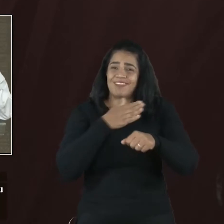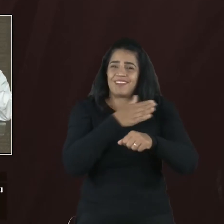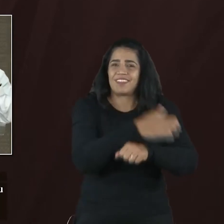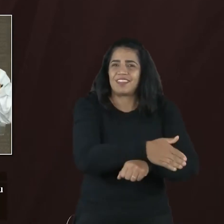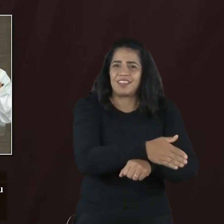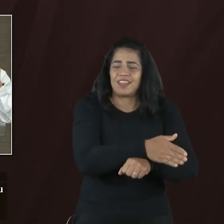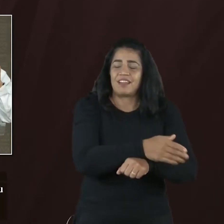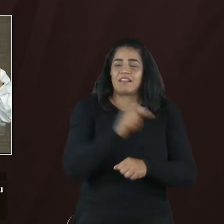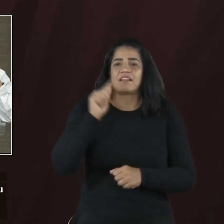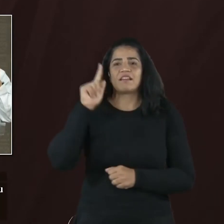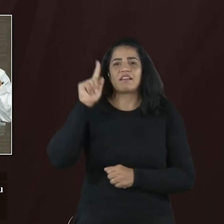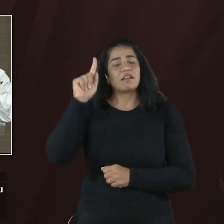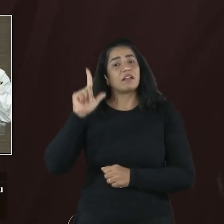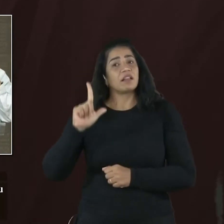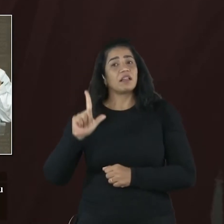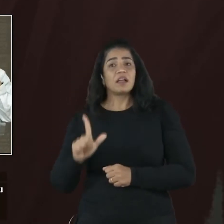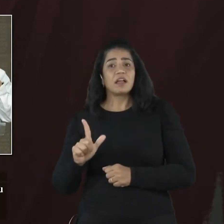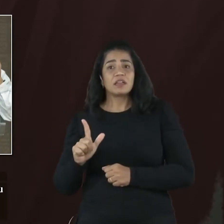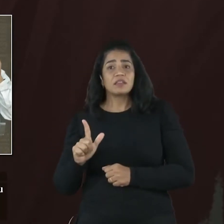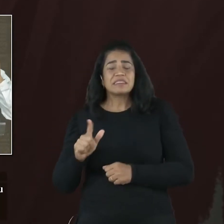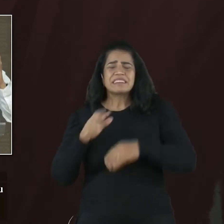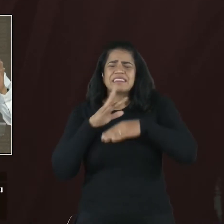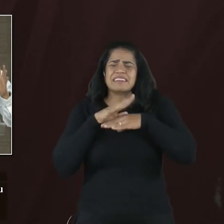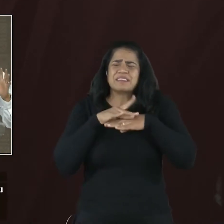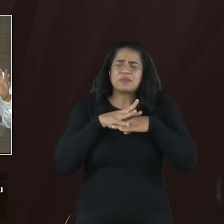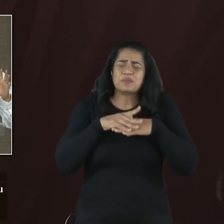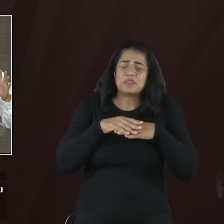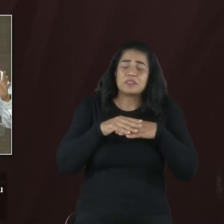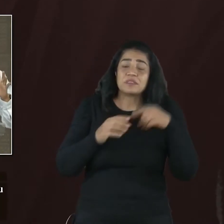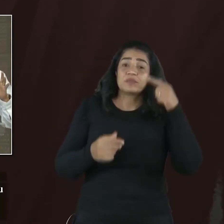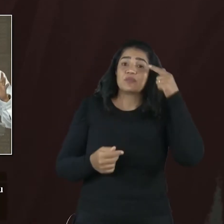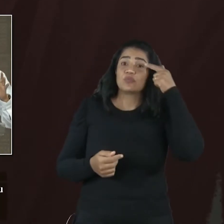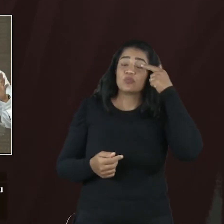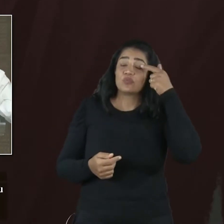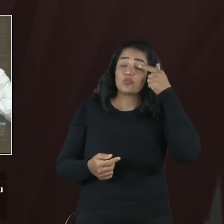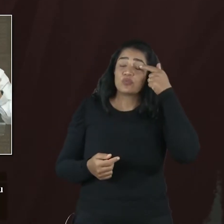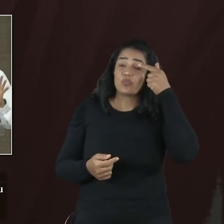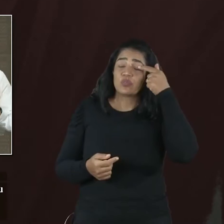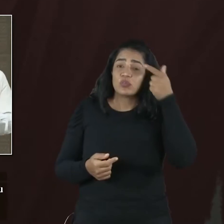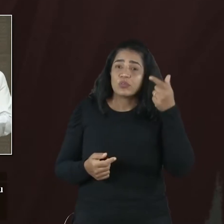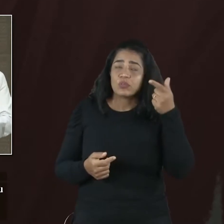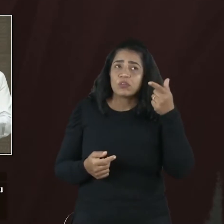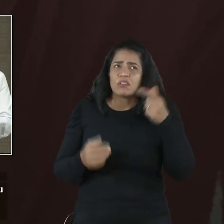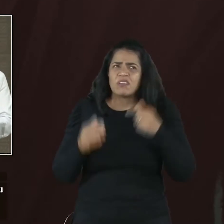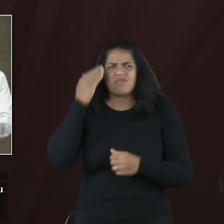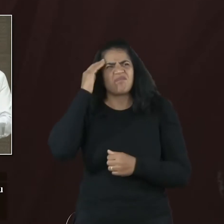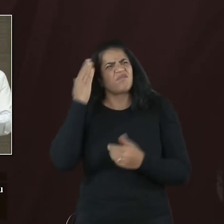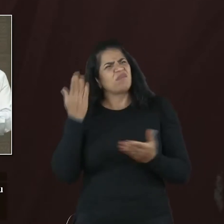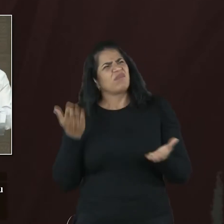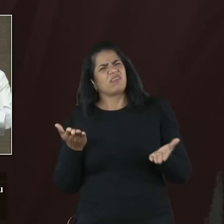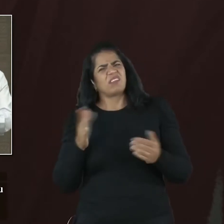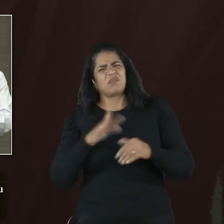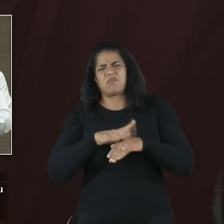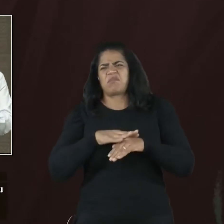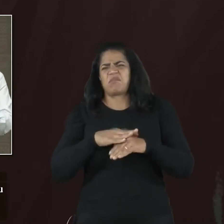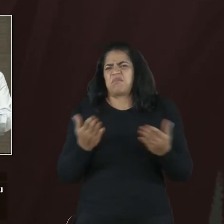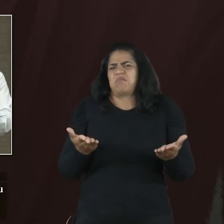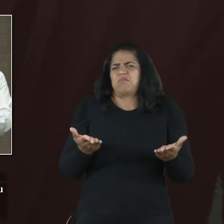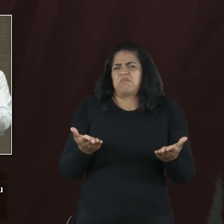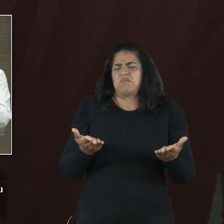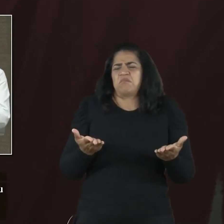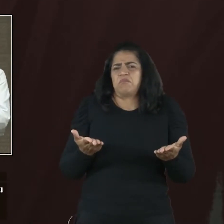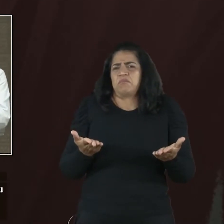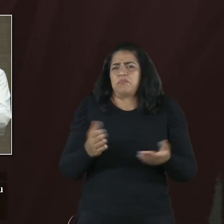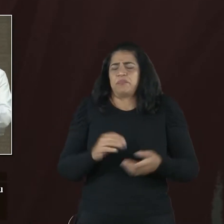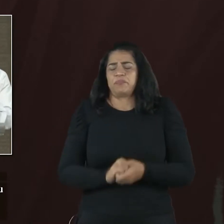um problema, com uma doença grave nos olhos. Eu não sei que tipo de doença que é, muito provavelmente ser dos